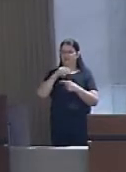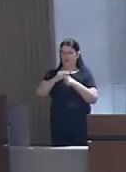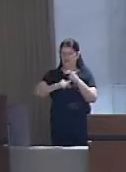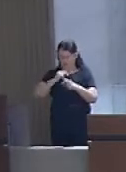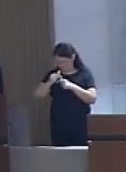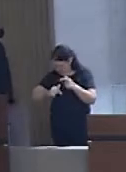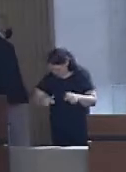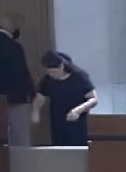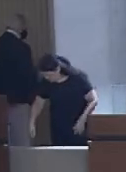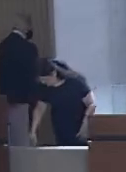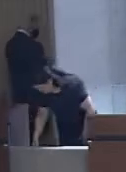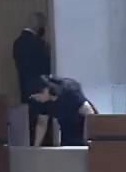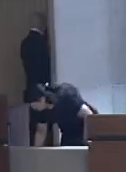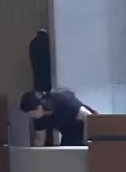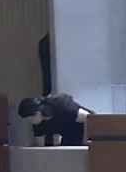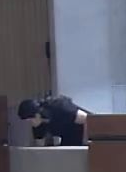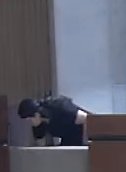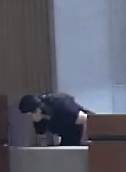Trabalhadores.